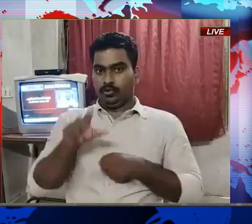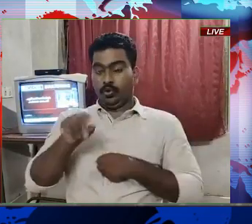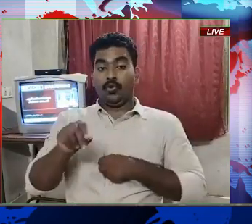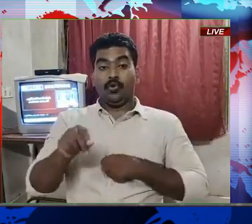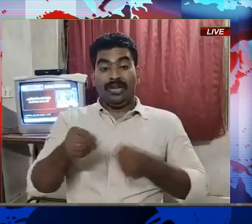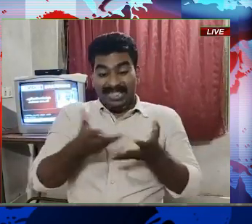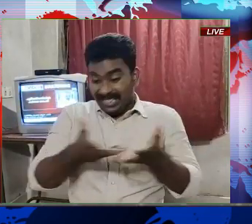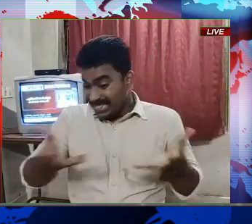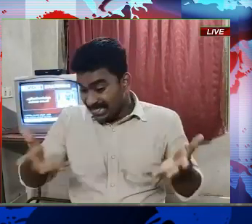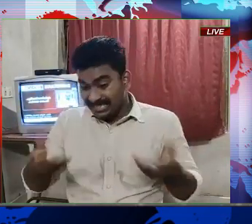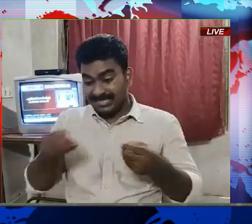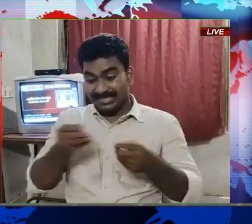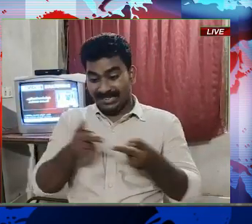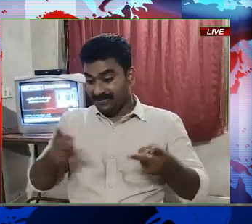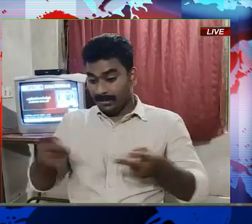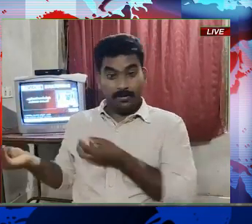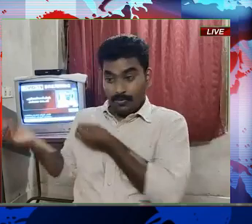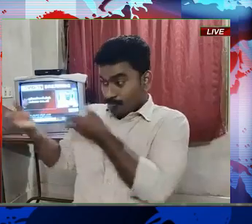ഇക്കാര്യത്തിൽ പ്രചരിപ്പിക്കേണ്ടത്.